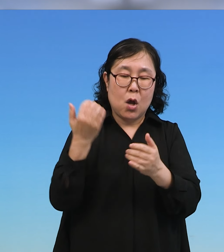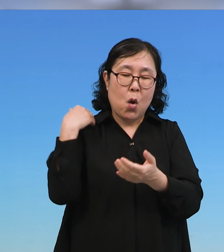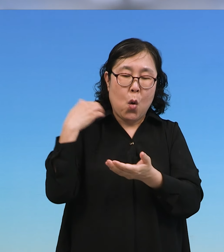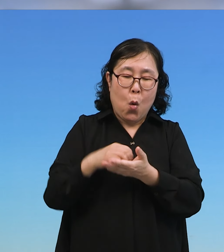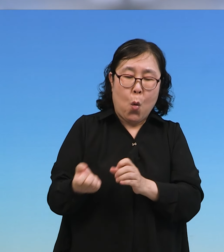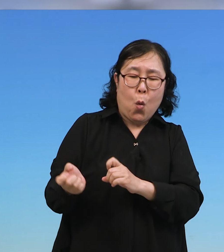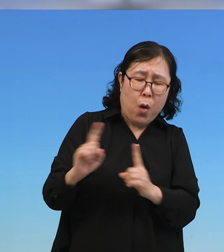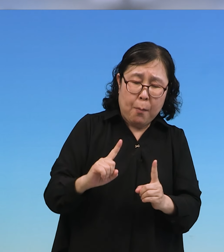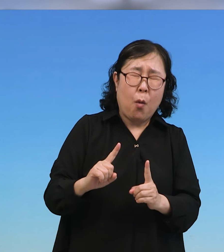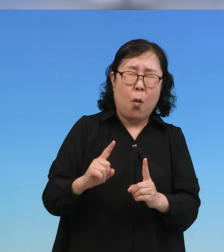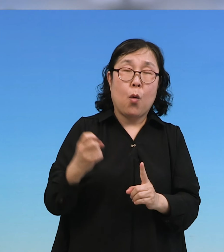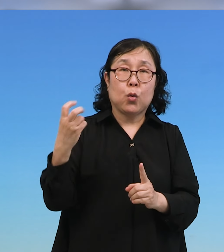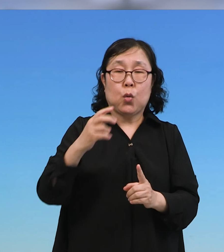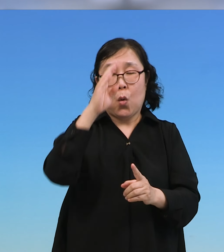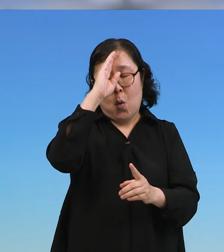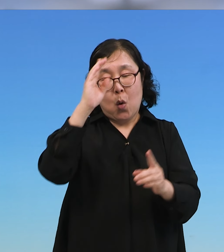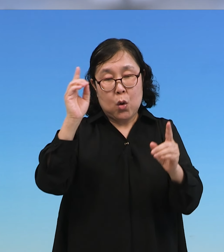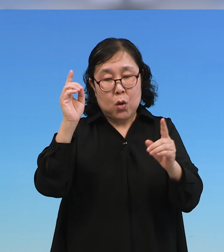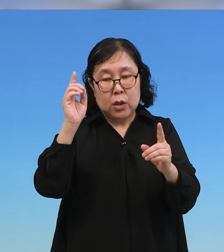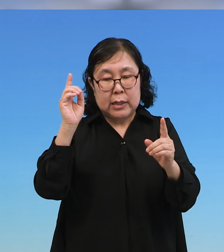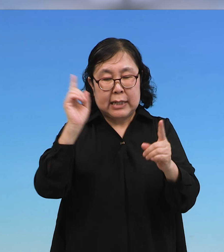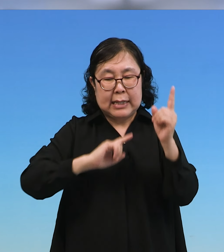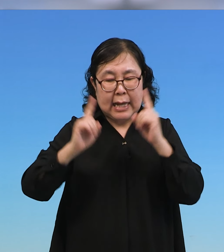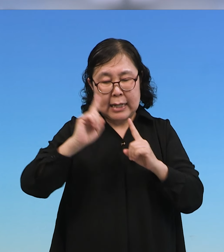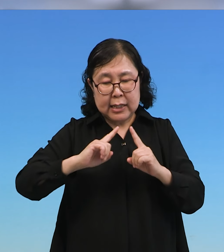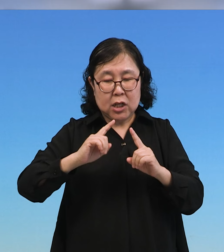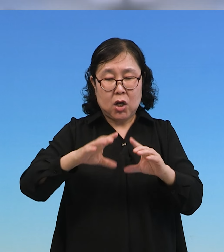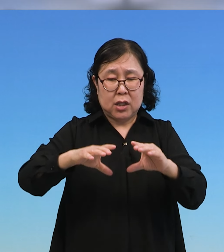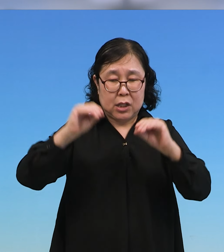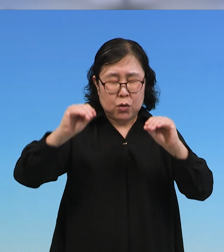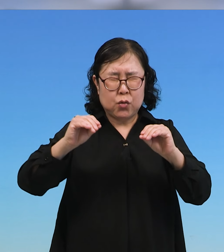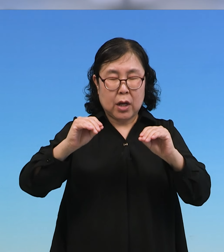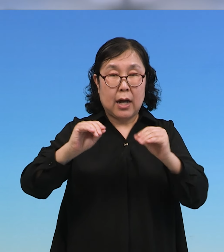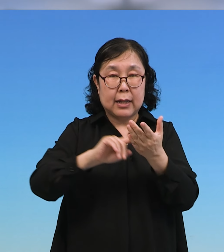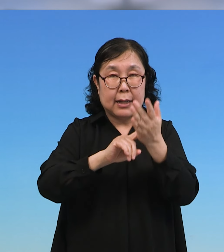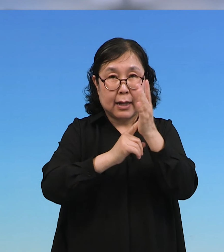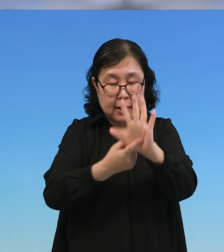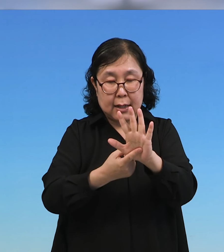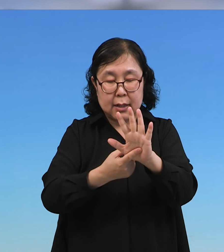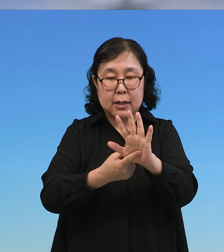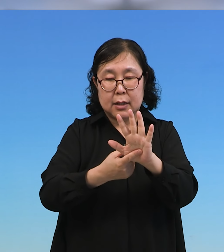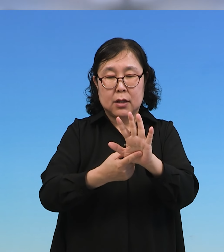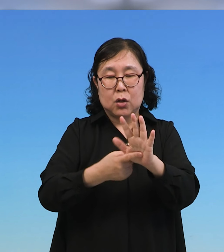향한 꿈을 꾸는 저와 성도님들 되시기를 바랍니다.